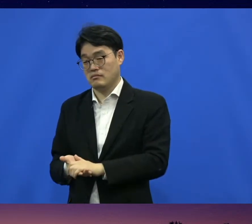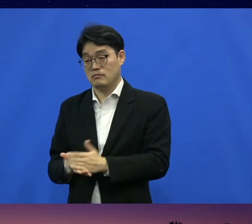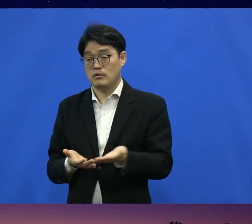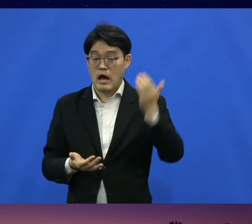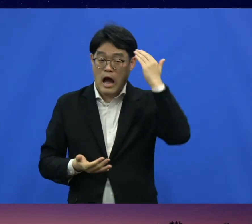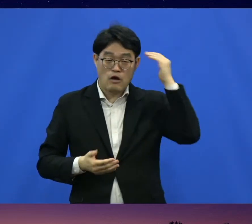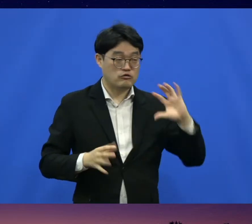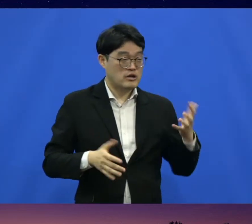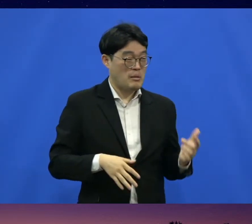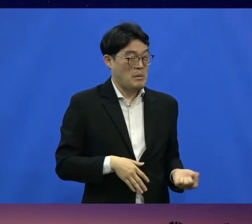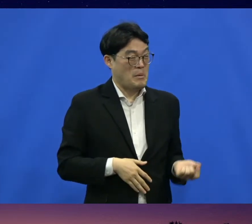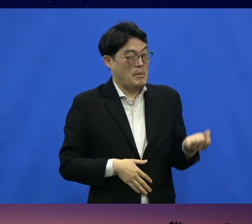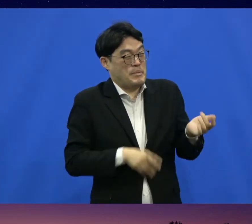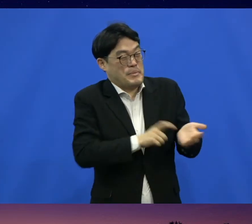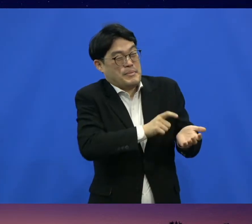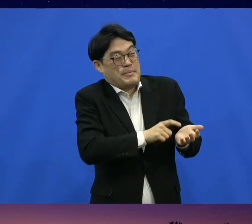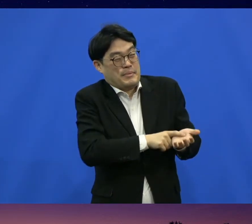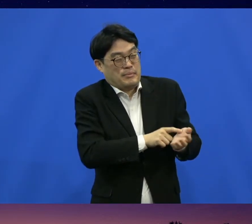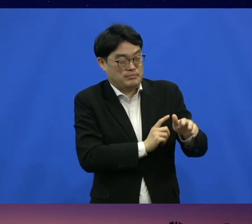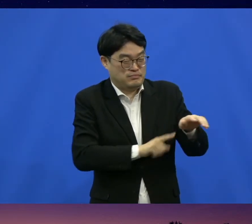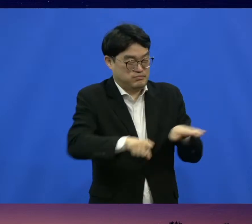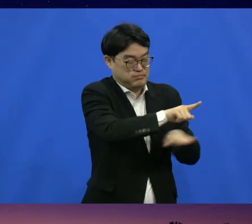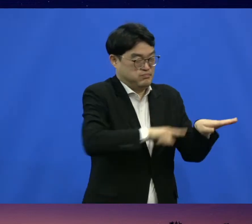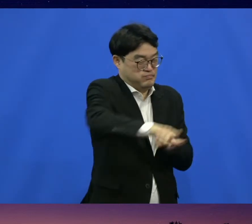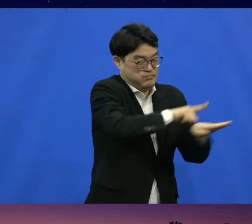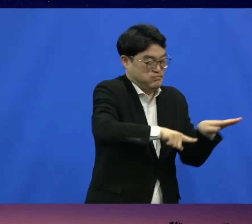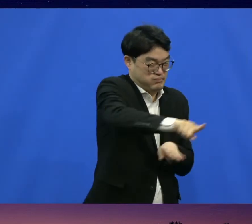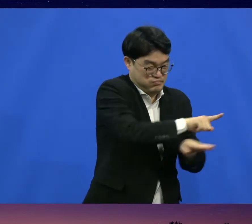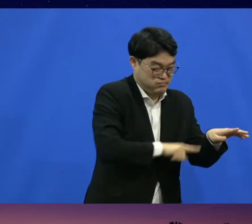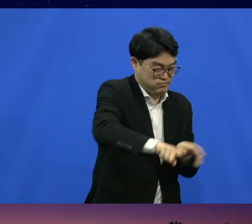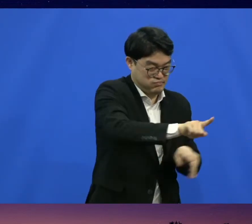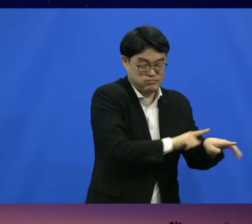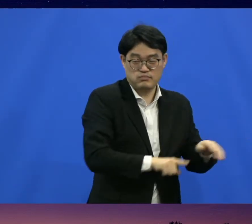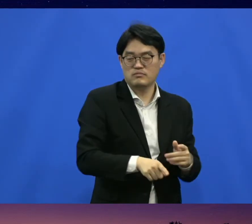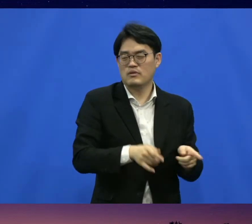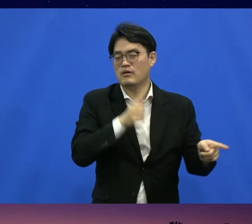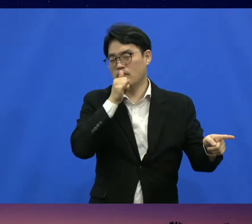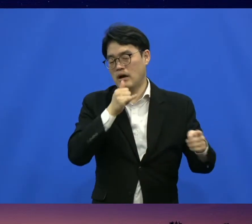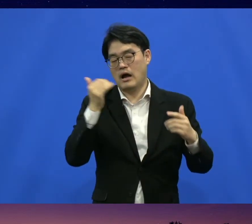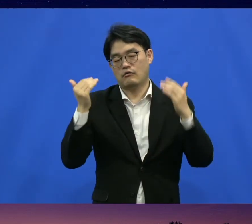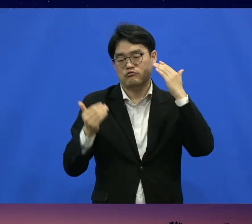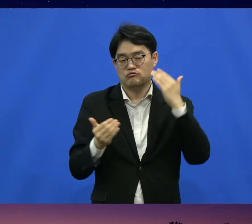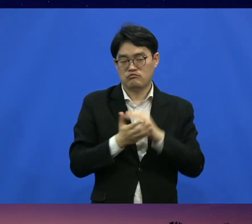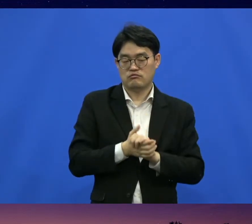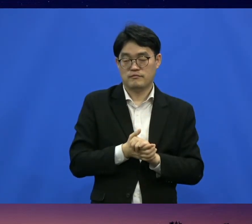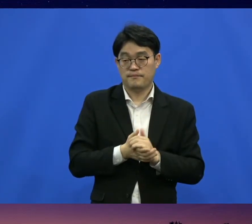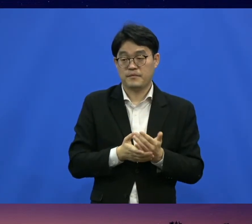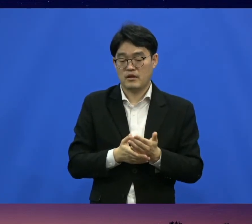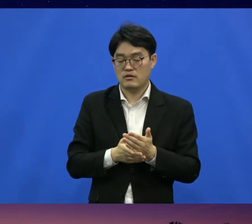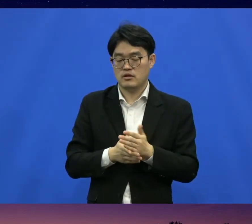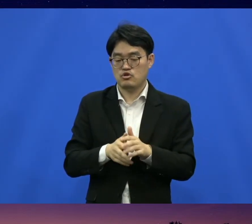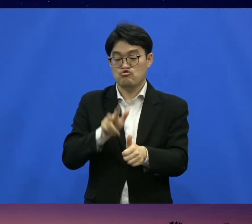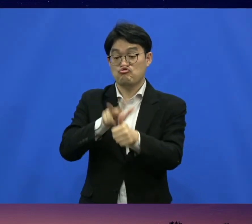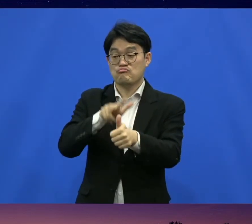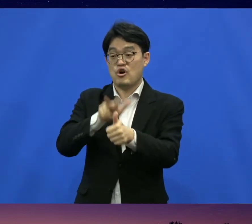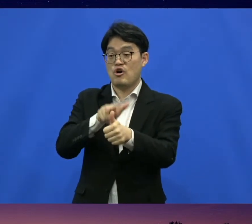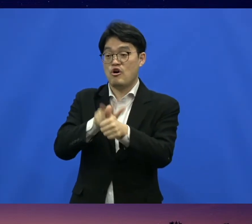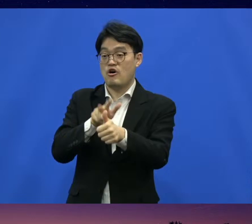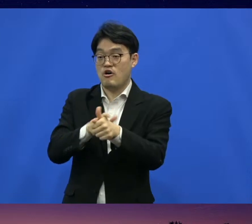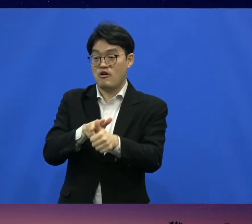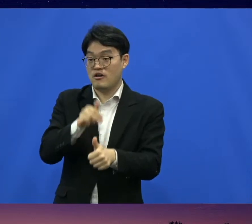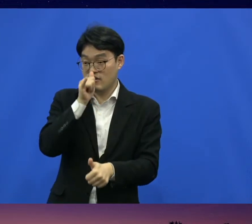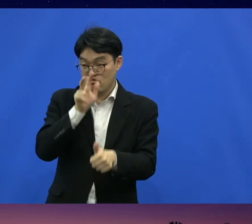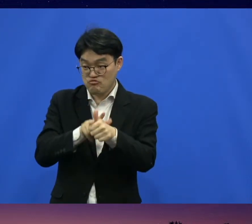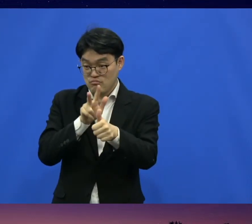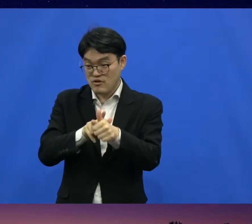막 그대로 서 아무도 세치기 안 해요. 슈퍼마켓 가도 뭐 이렇게 우리는 어느 줄이 빨리 하나 막